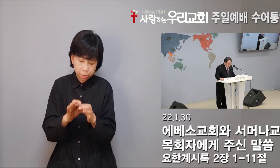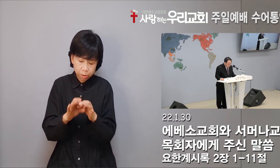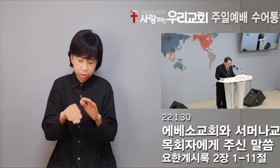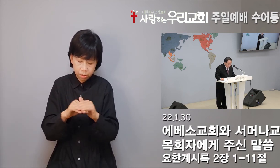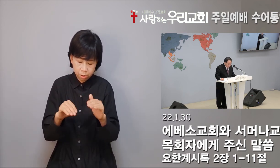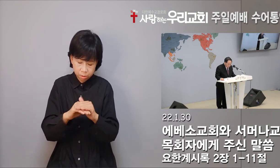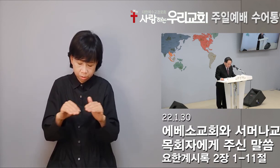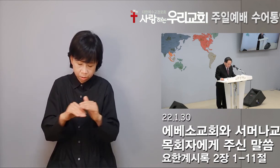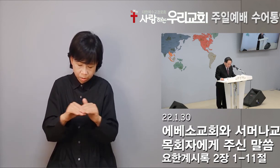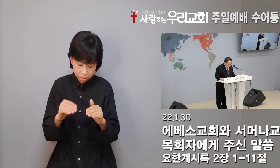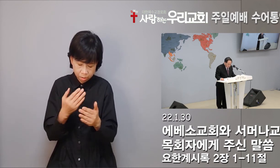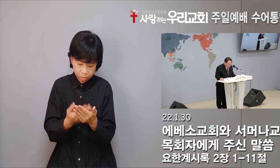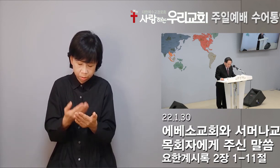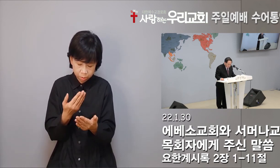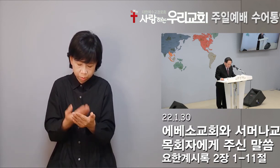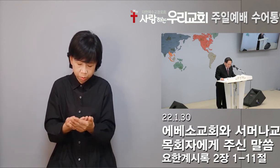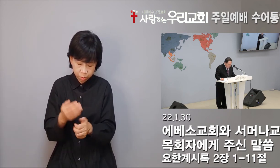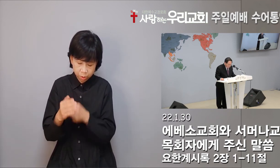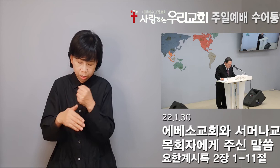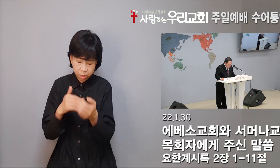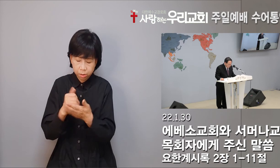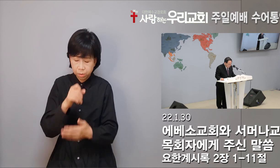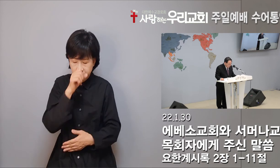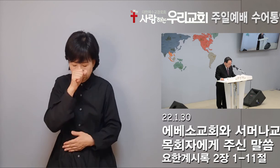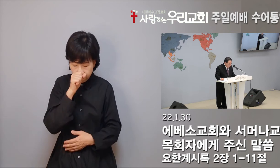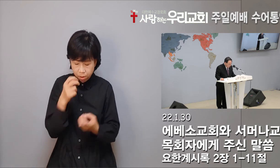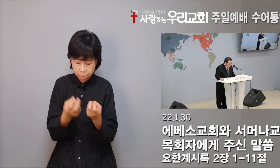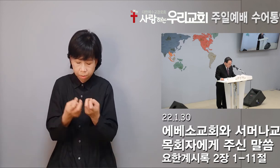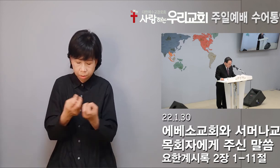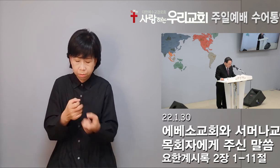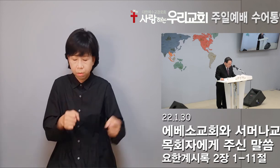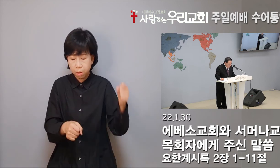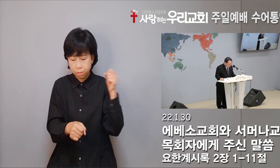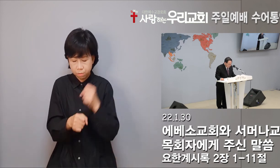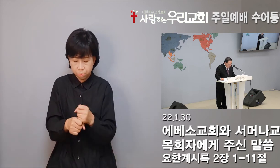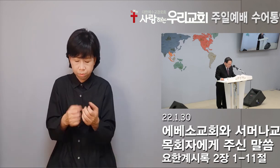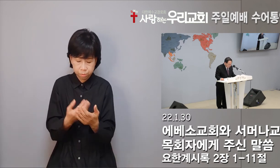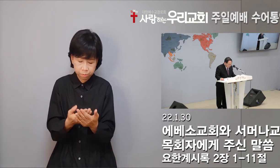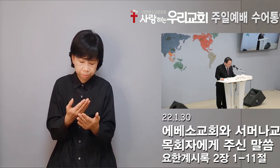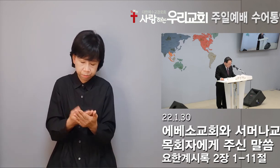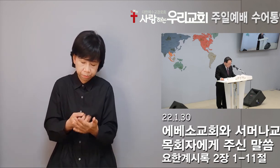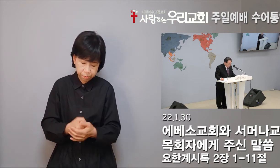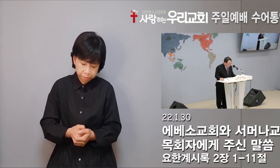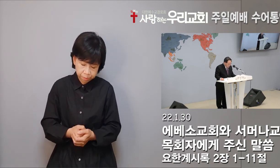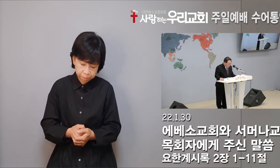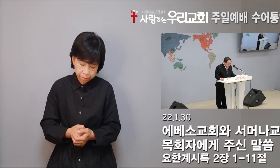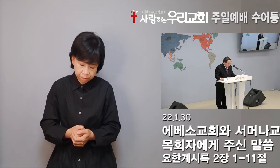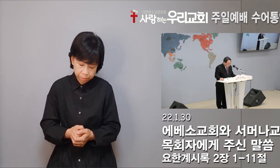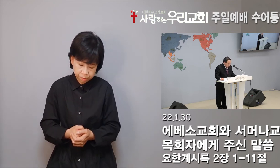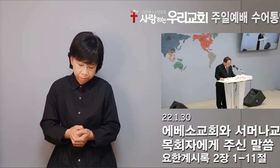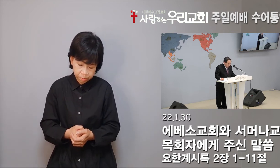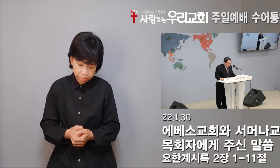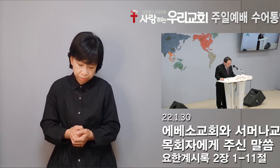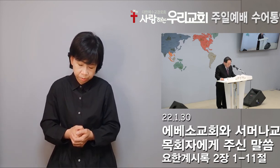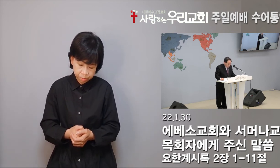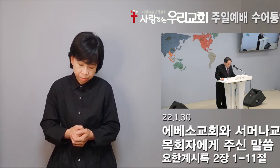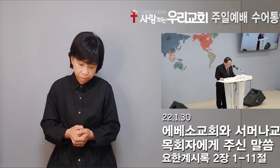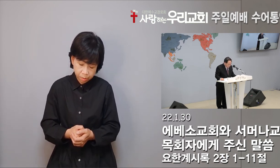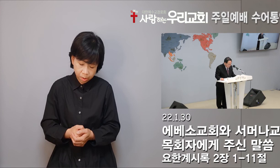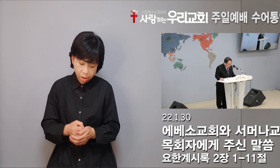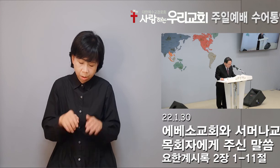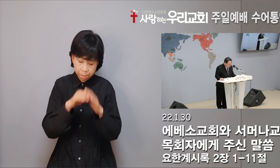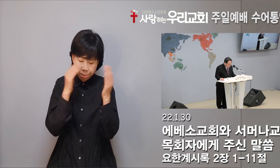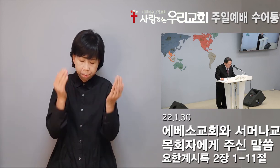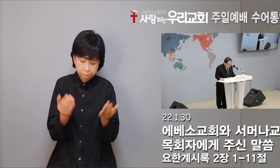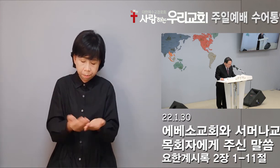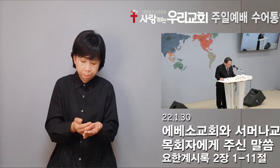해결되어서 모든 형편을 아시는 하나님의 선한 방법으로 회복되는 역사가 있게 하여 주시옵소서. 만물의 주인 되신